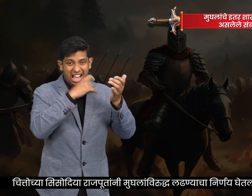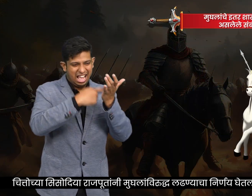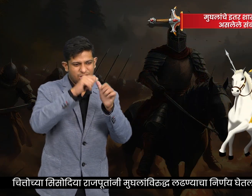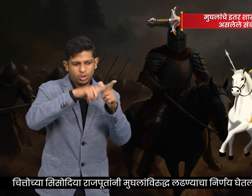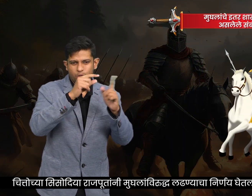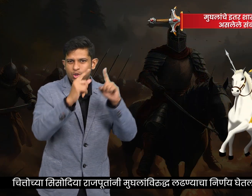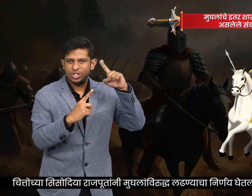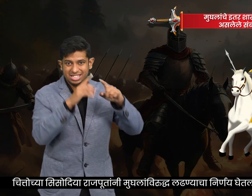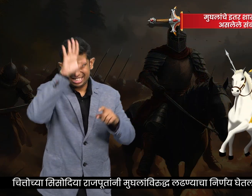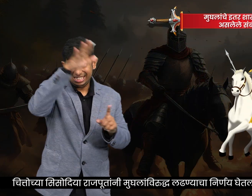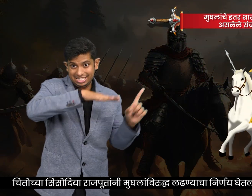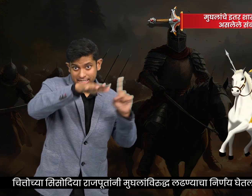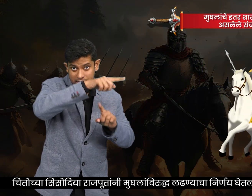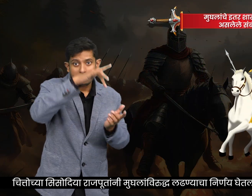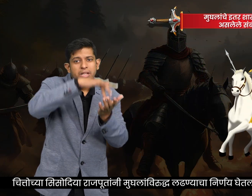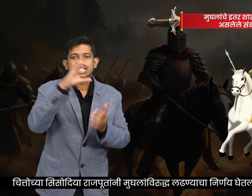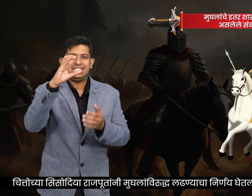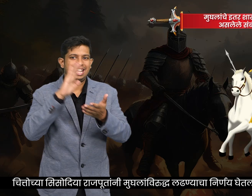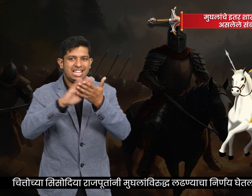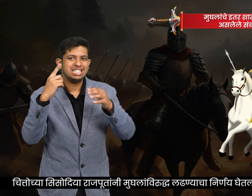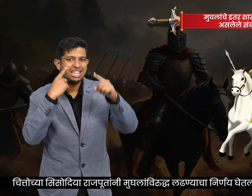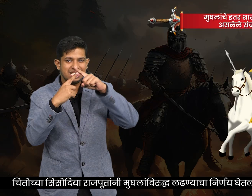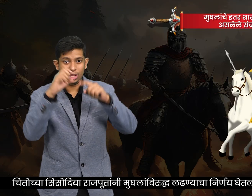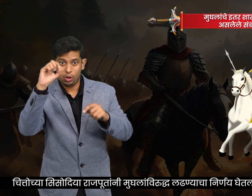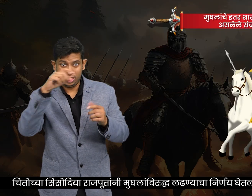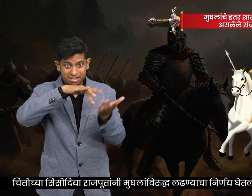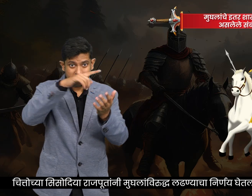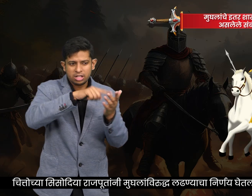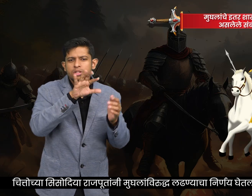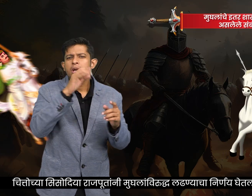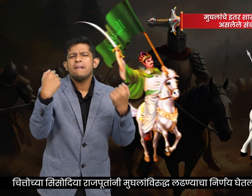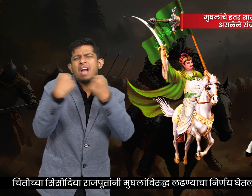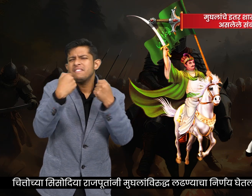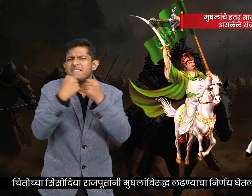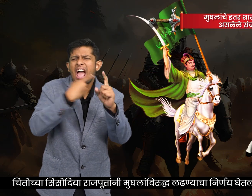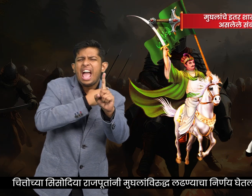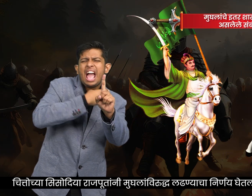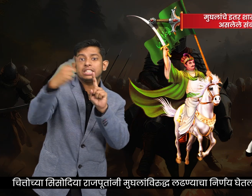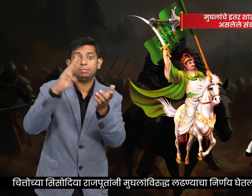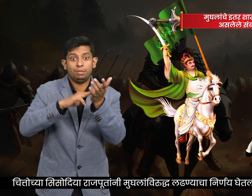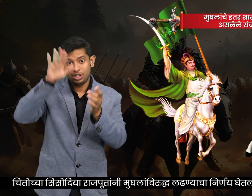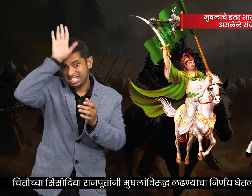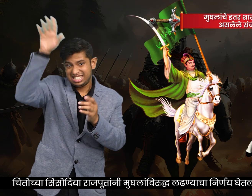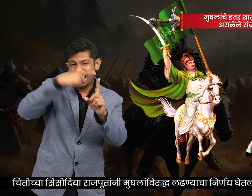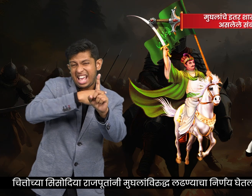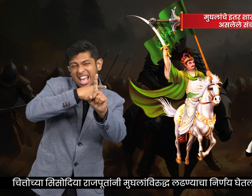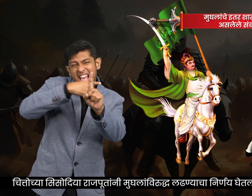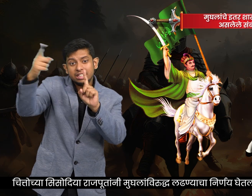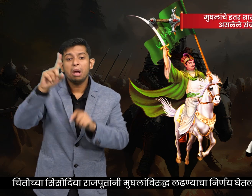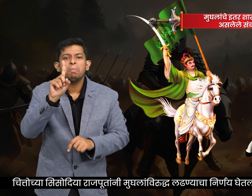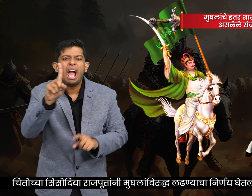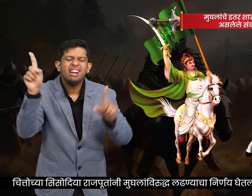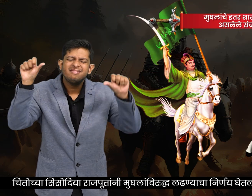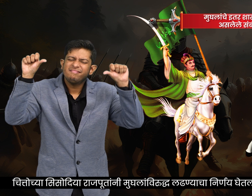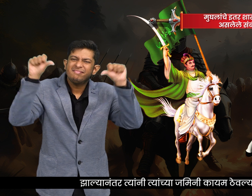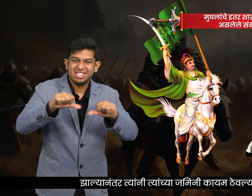चित्तोडच्या सिसोदिया राजपुतांनी मुघलांविरुद्ध लढण्याचा निर्णय घेतला, परंतु अखेर